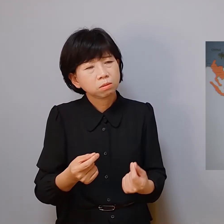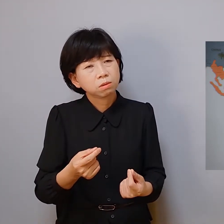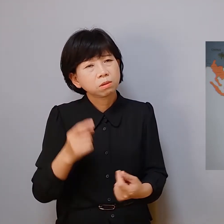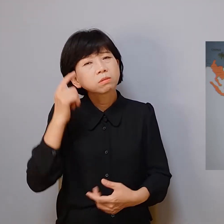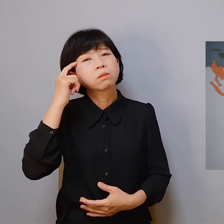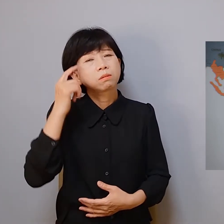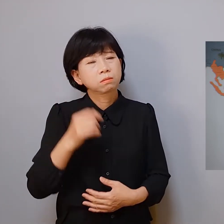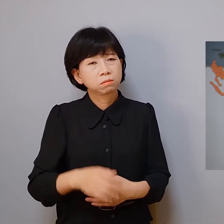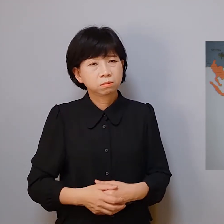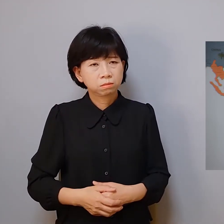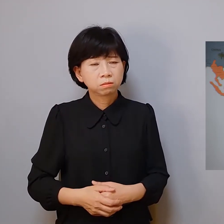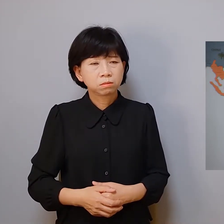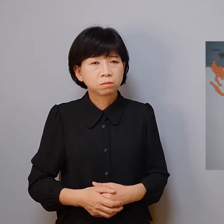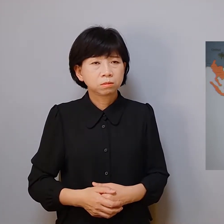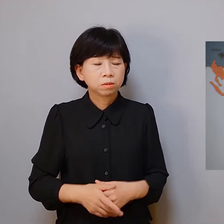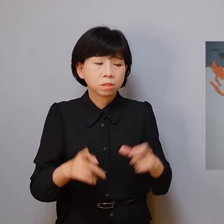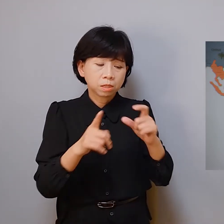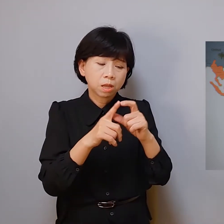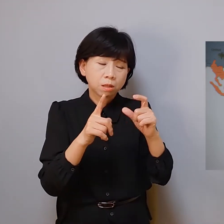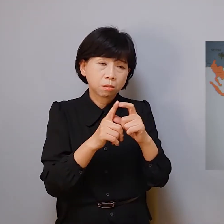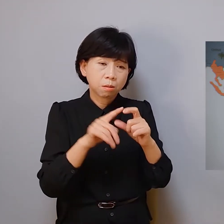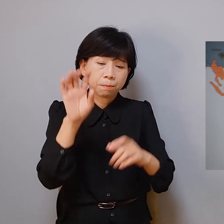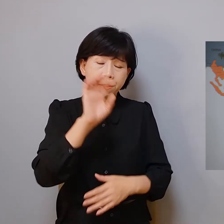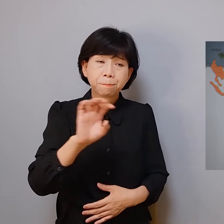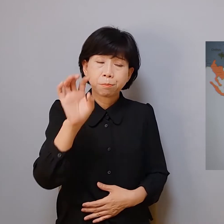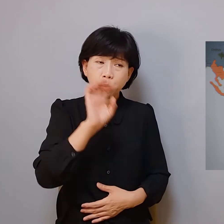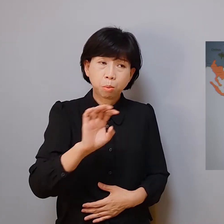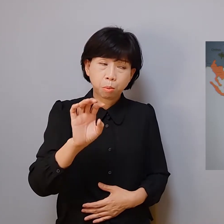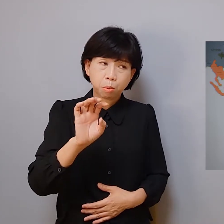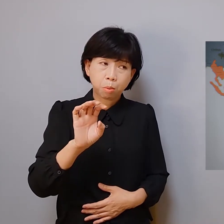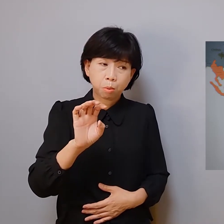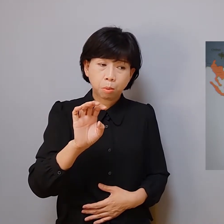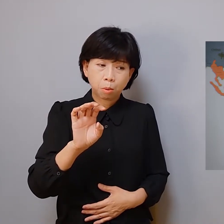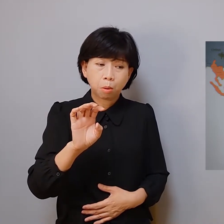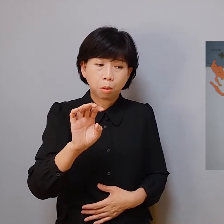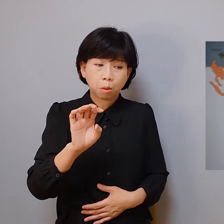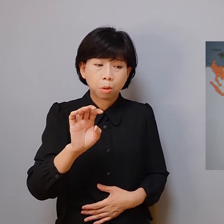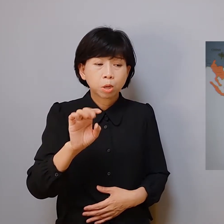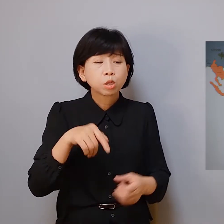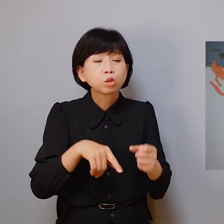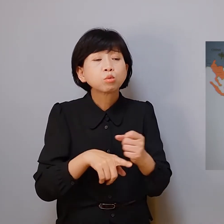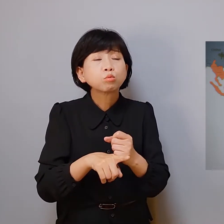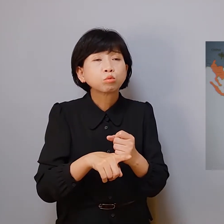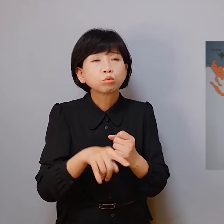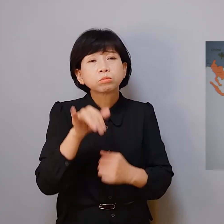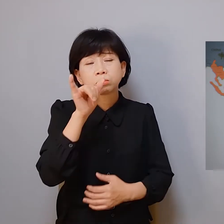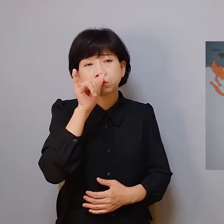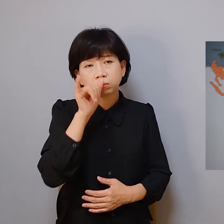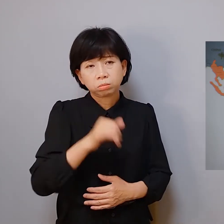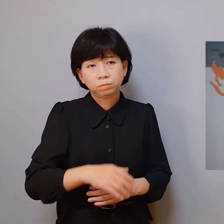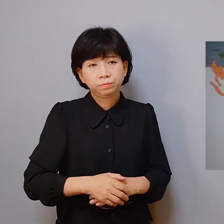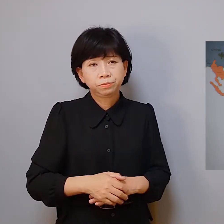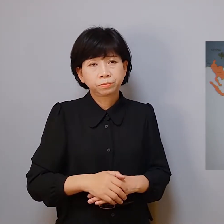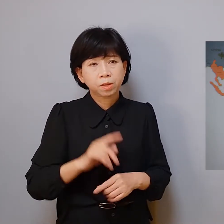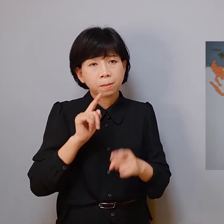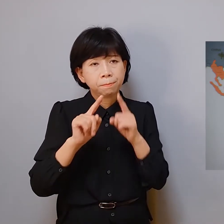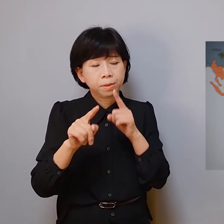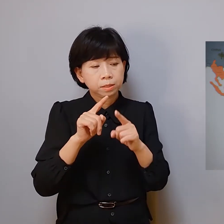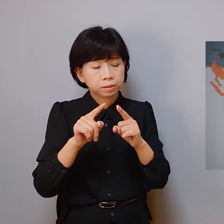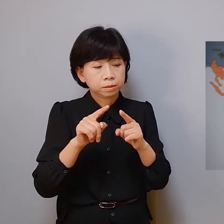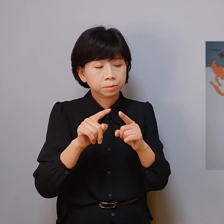여러분, 성경을 읽다가 똑같은 단어가 자꾸 반복된다라고 하면 왜 반복될까? 그